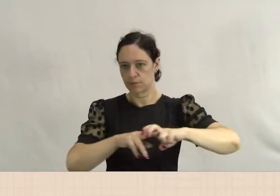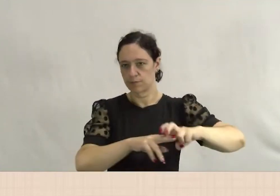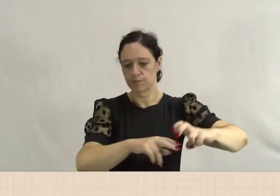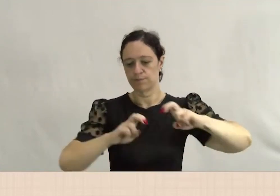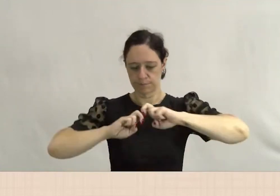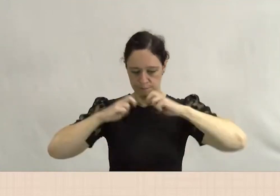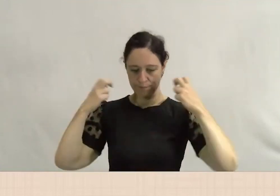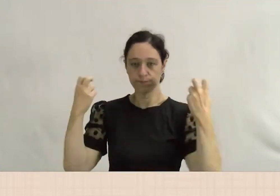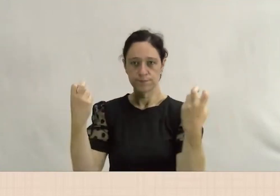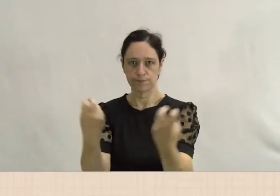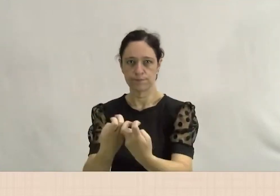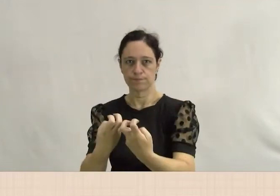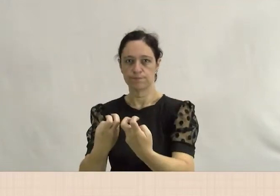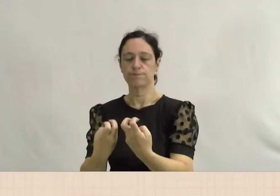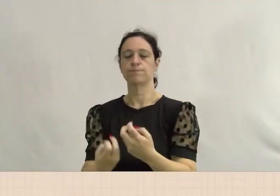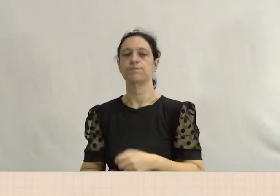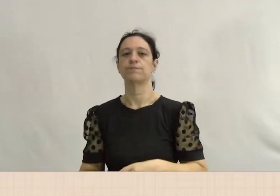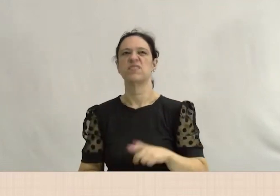pessoas.